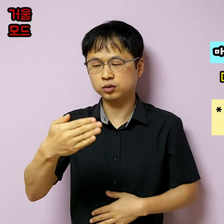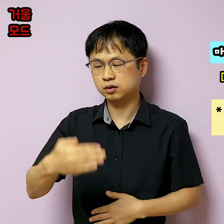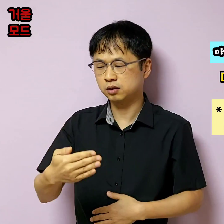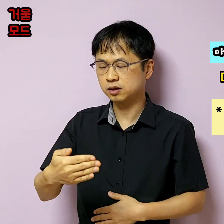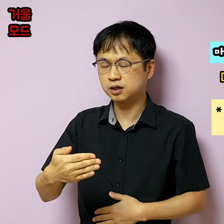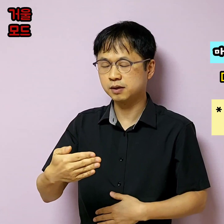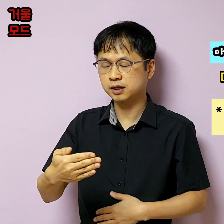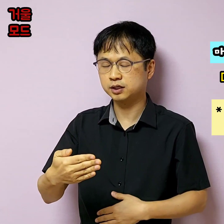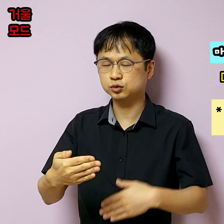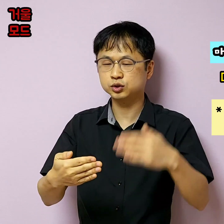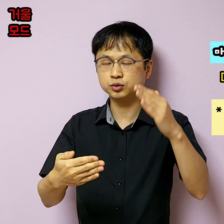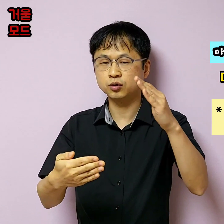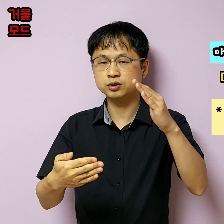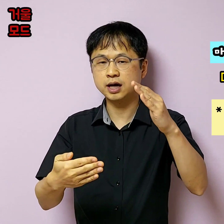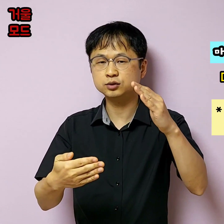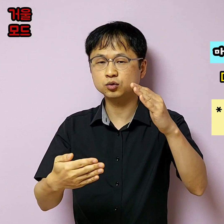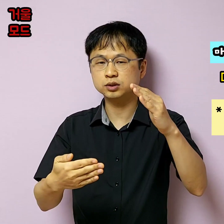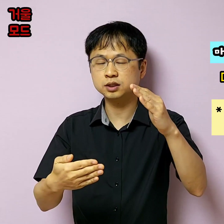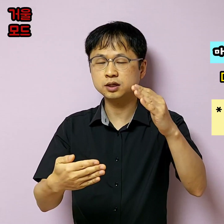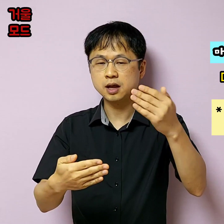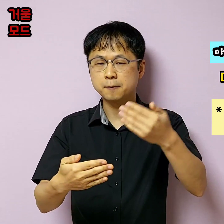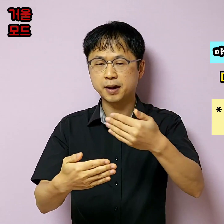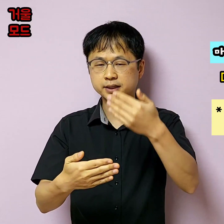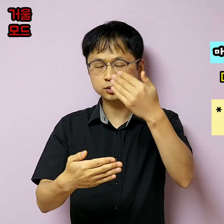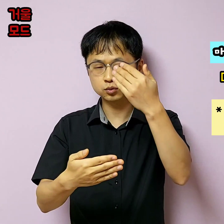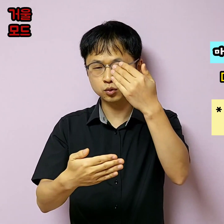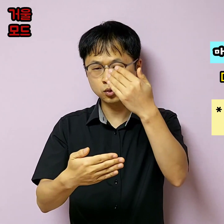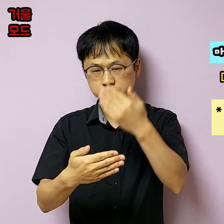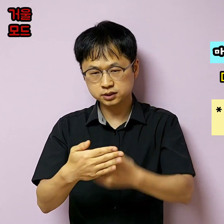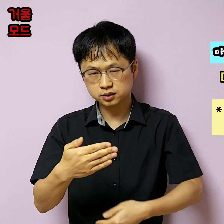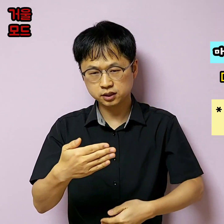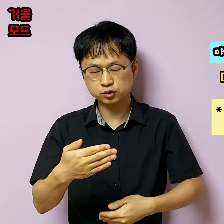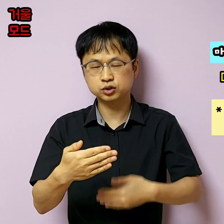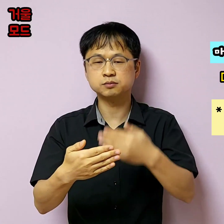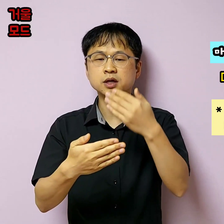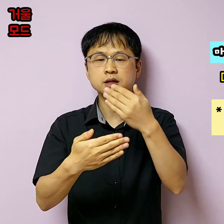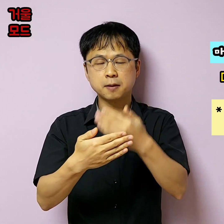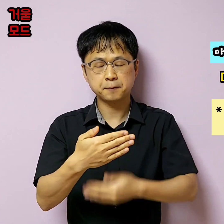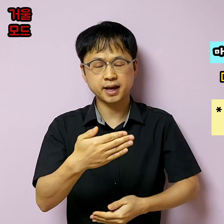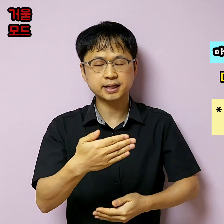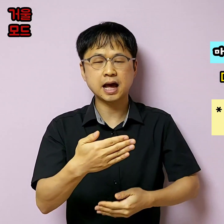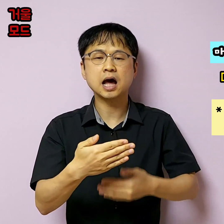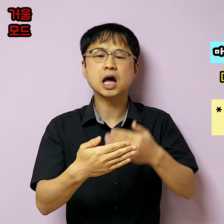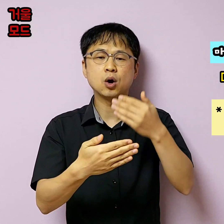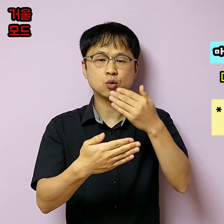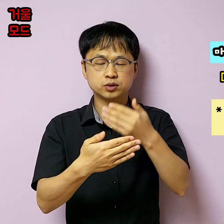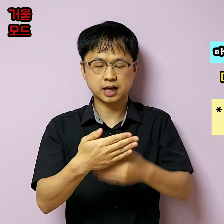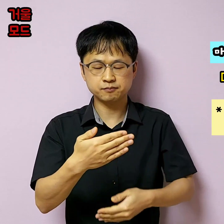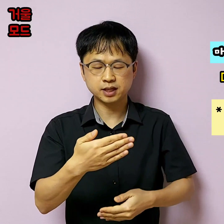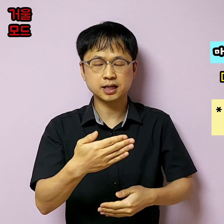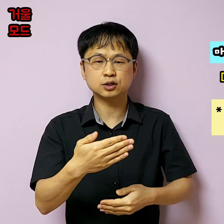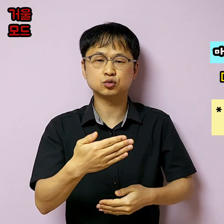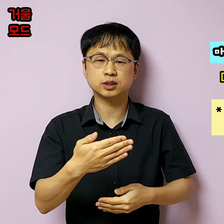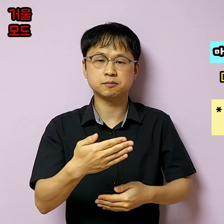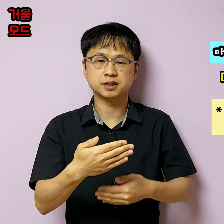어떤 경계를 나타내 주시고요. 그 안쪽을 반대 손으로 스쳐 내려주시면 빼다 혹은 남다라는 수어가